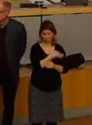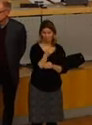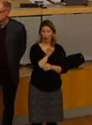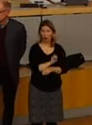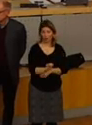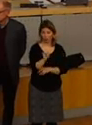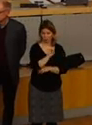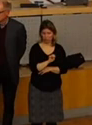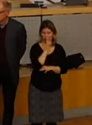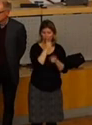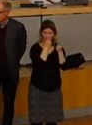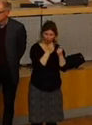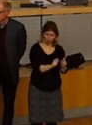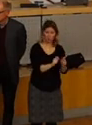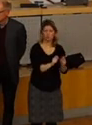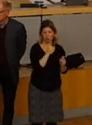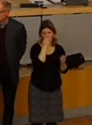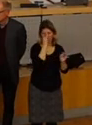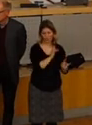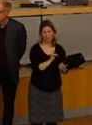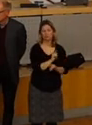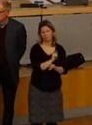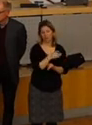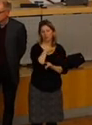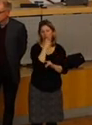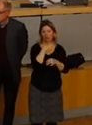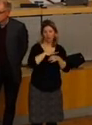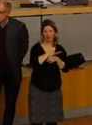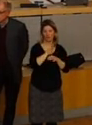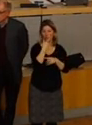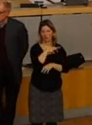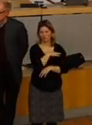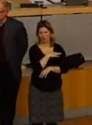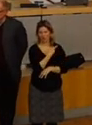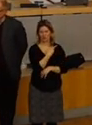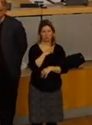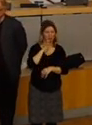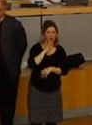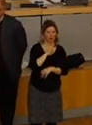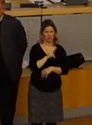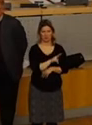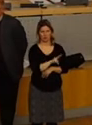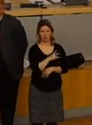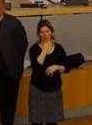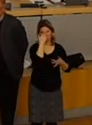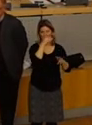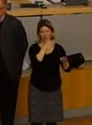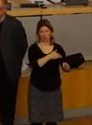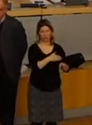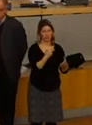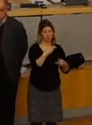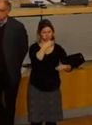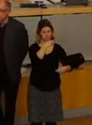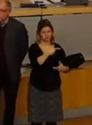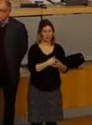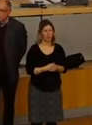werden natürlich er im französischen teil frankreich und in belgien also insgesamt dort haben wir